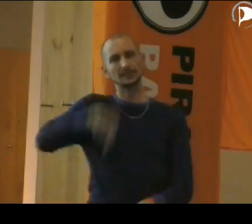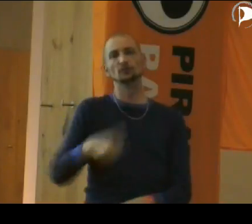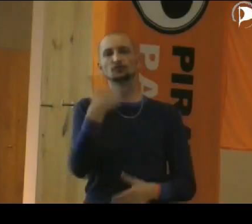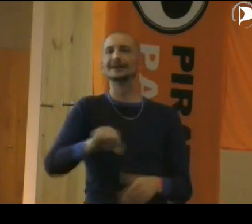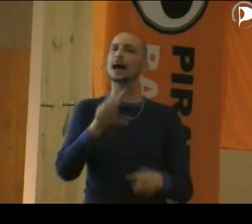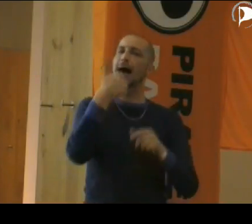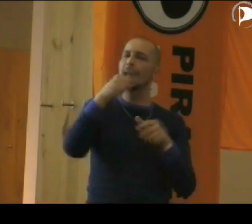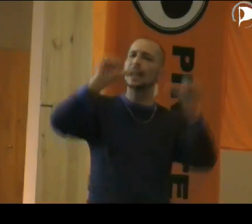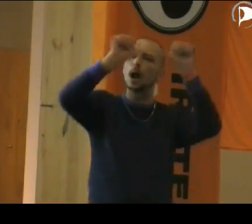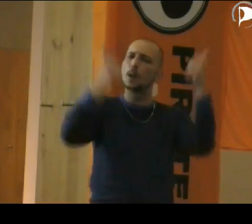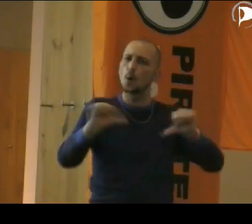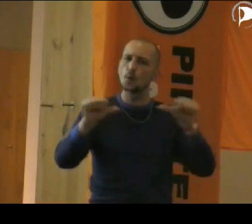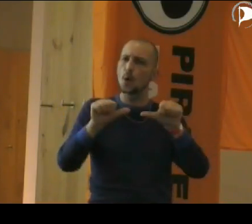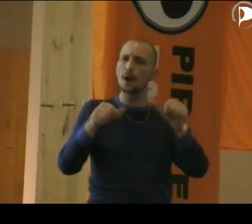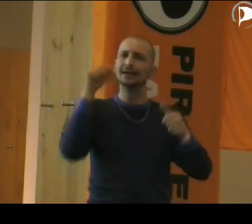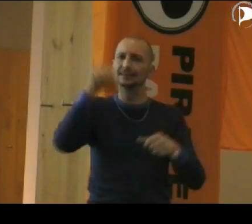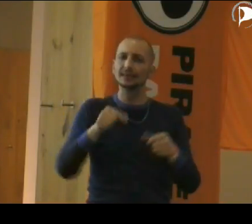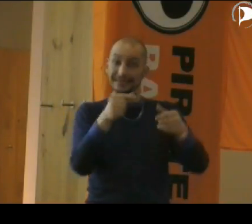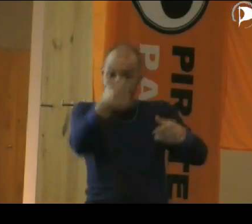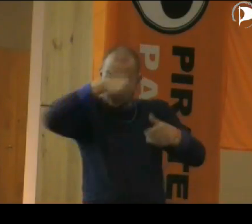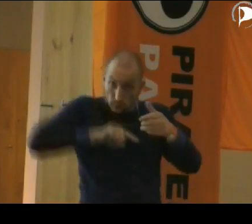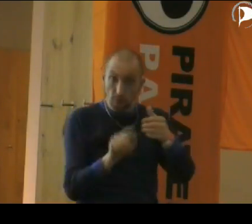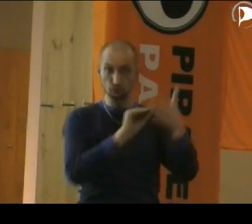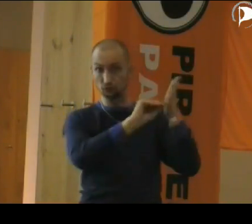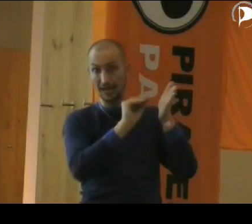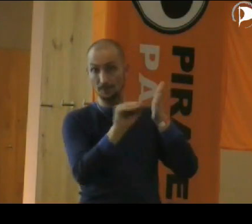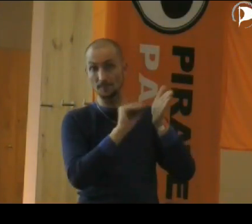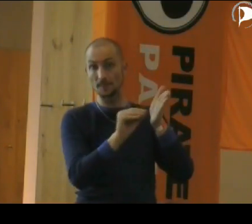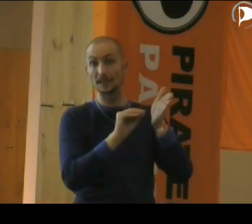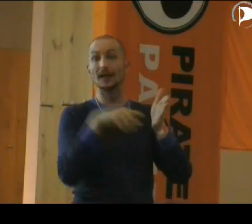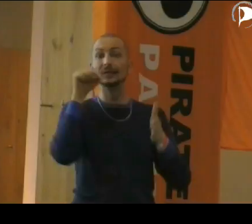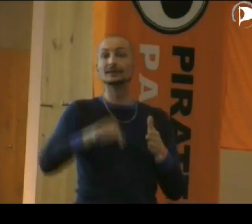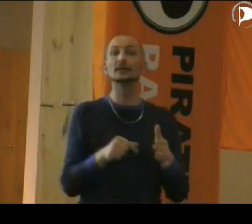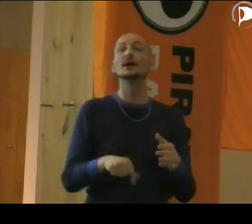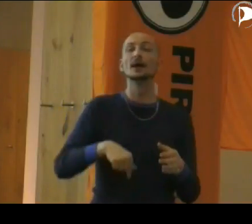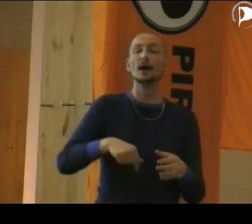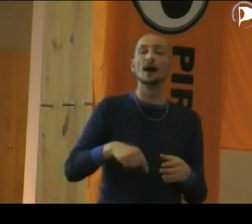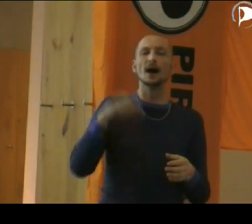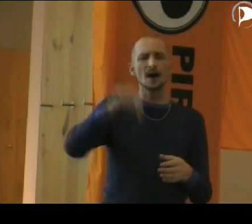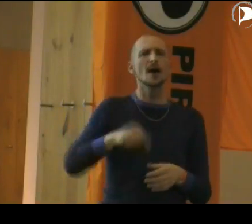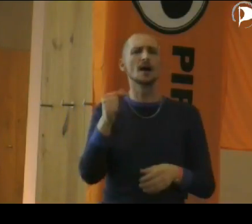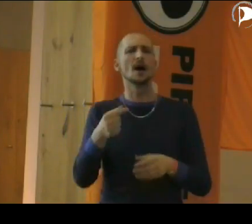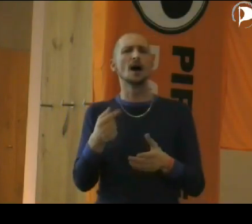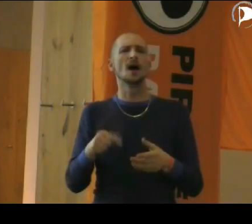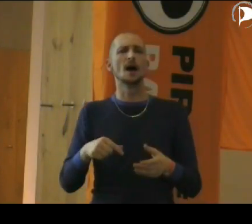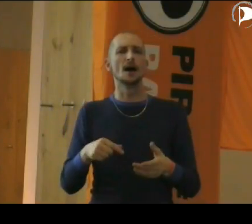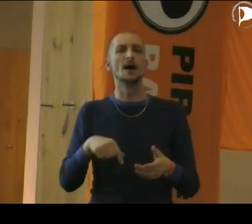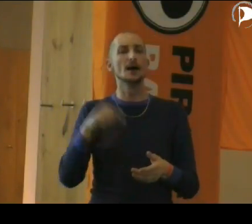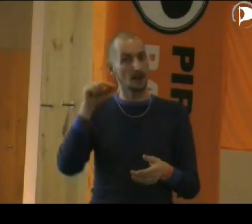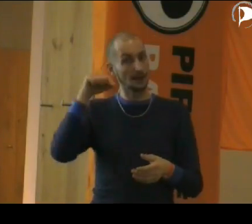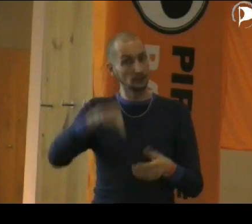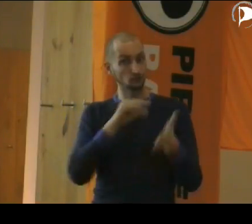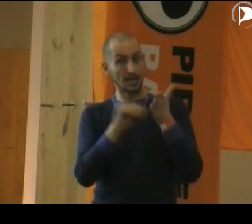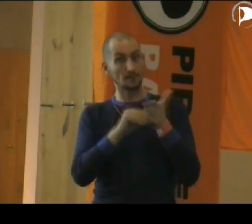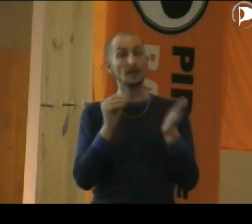einen gut und sollten da ganz die konservativer stift unterschreiben peter fuchs bezeichnung und den namen also hier ankommt anders